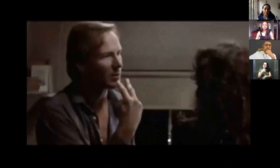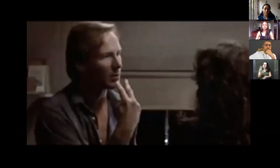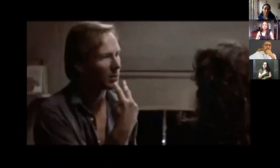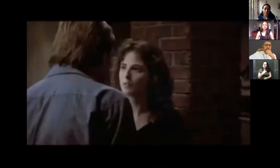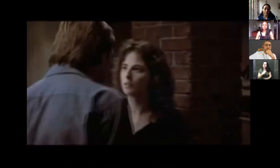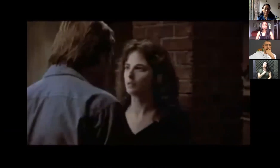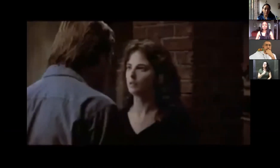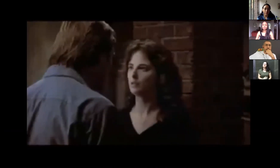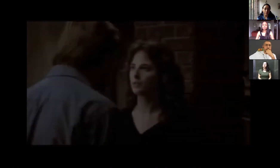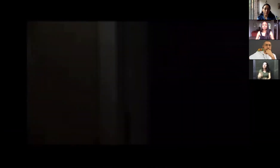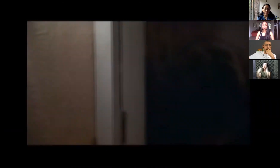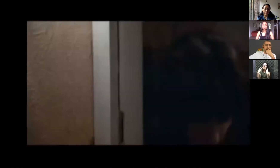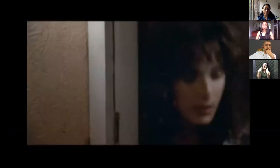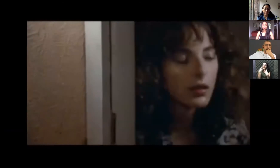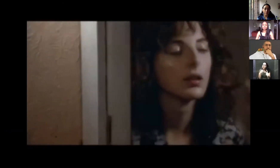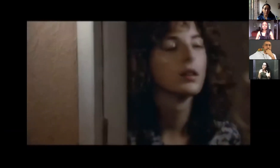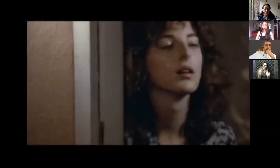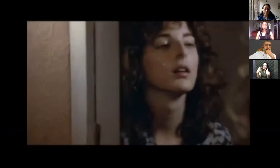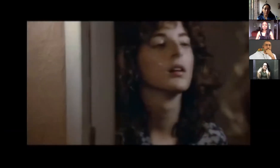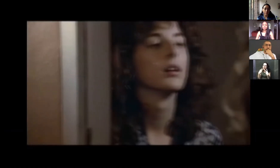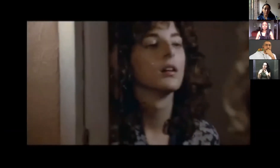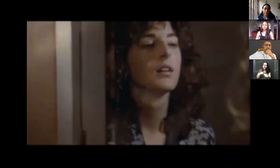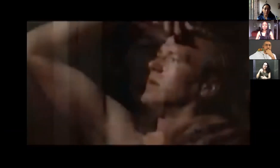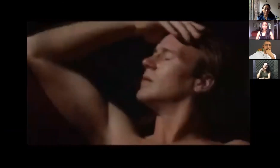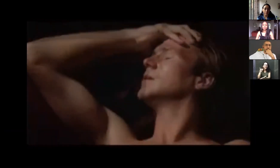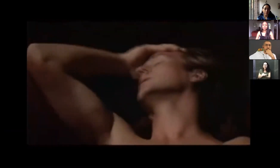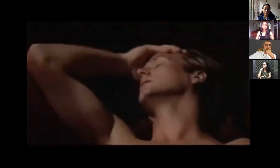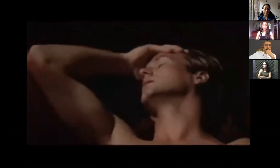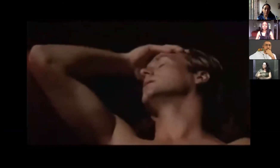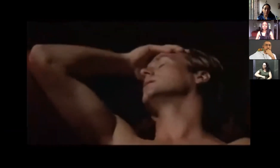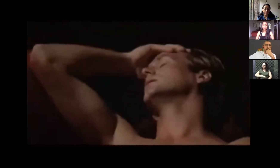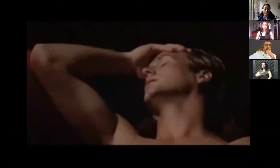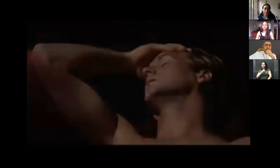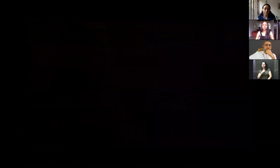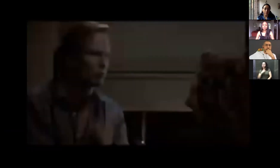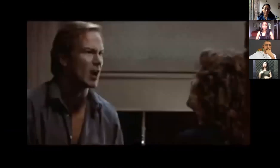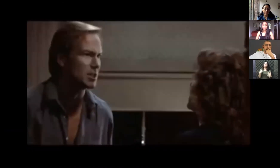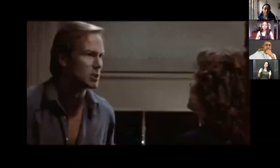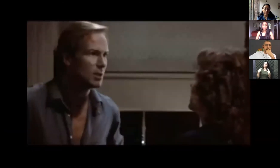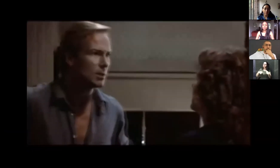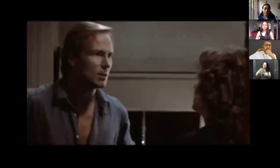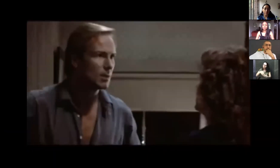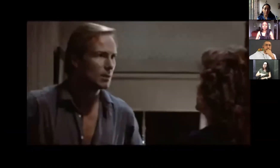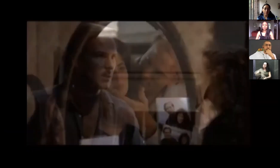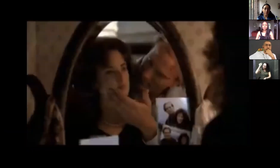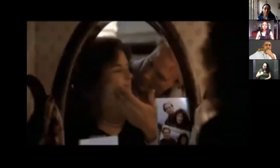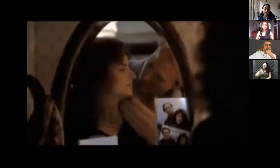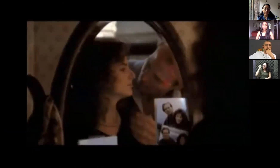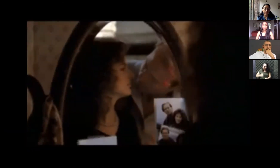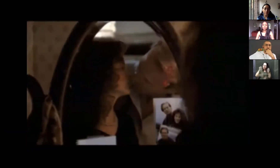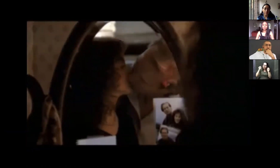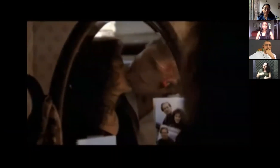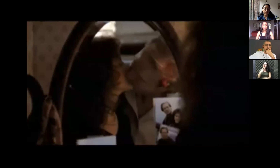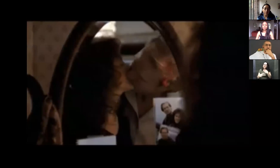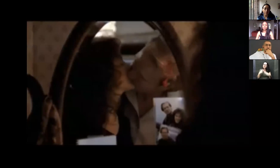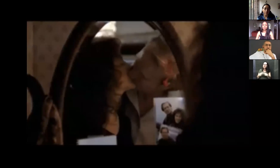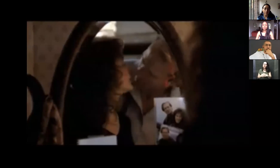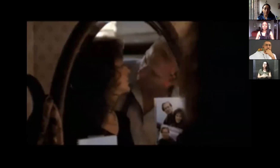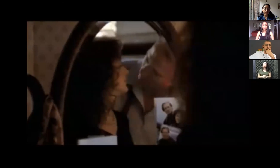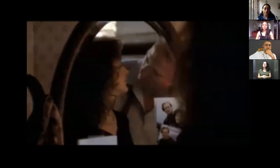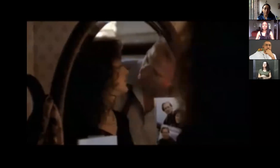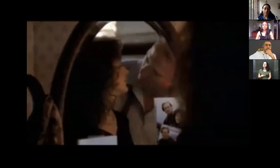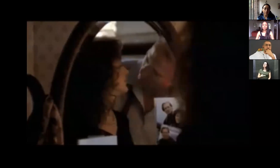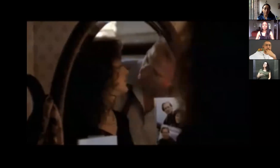Observa mis labios. Creo que no es más que un orgullo estúpido lo que te impide hablar de una vez. Hijos de un Dios menor.